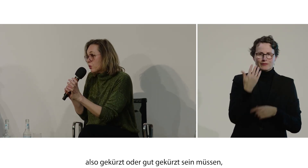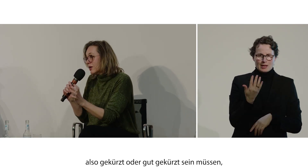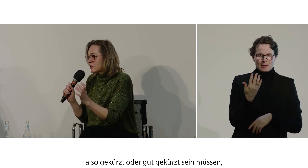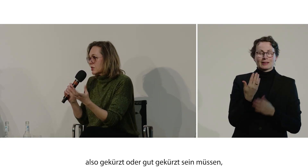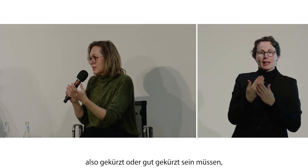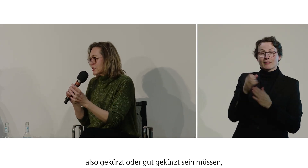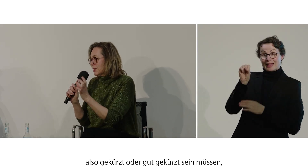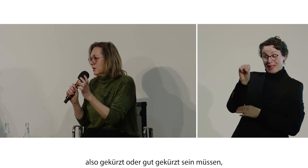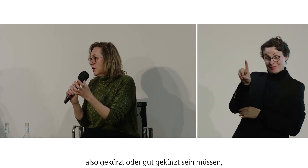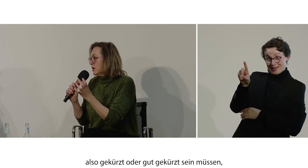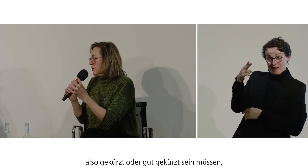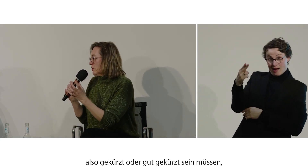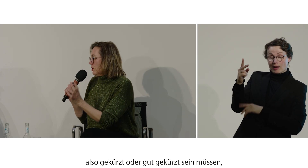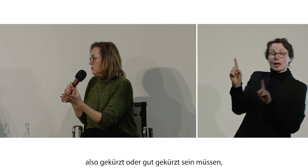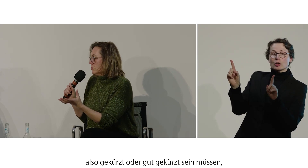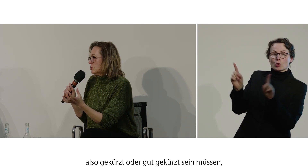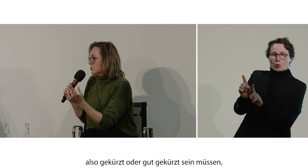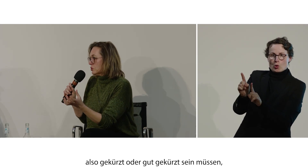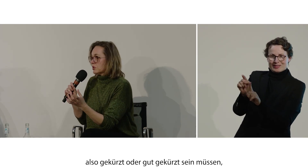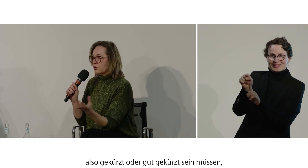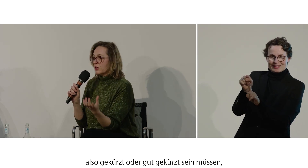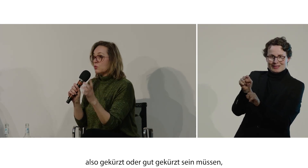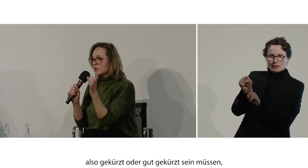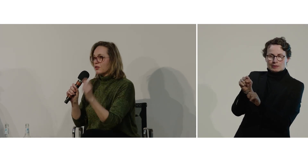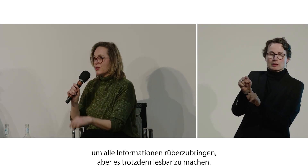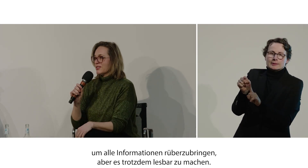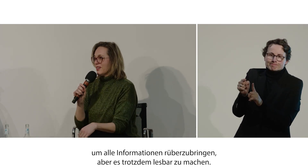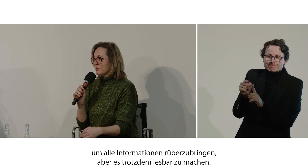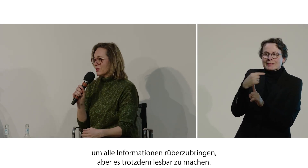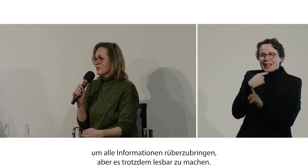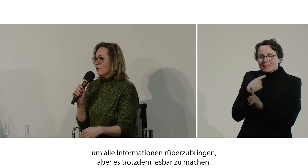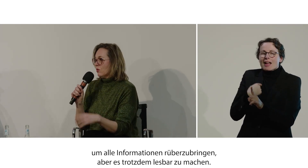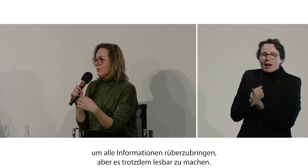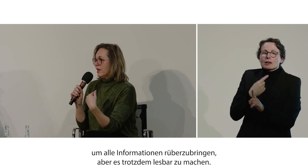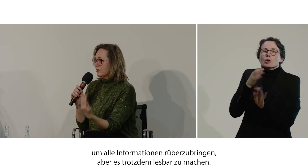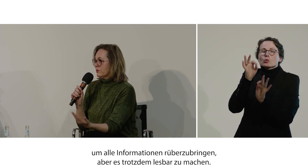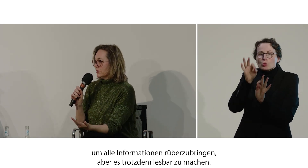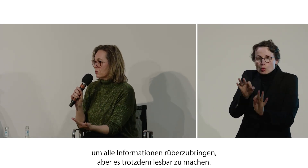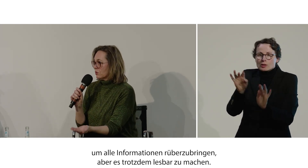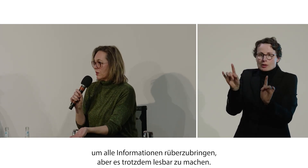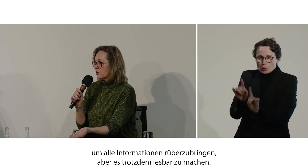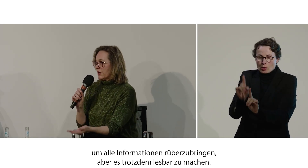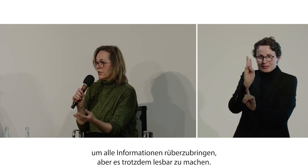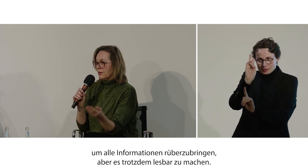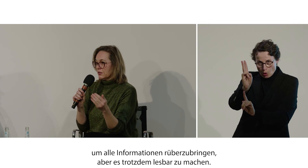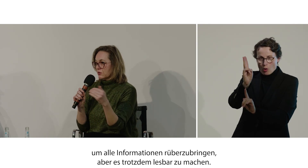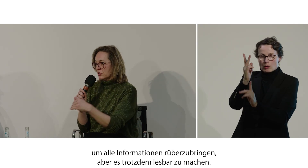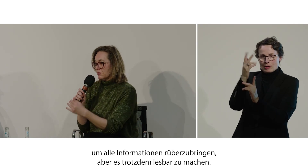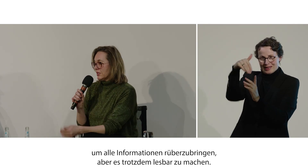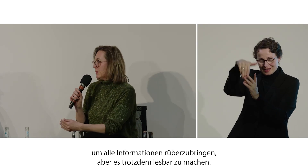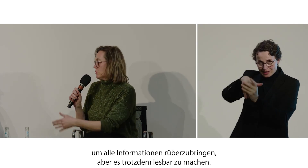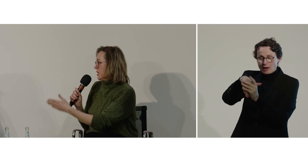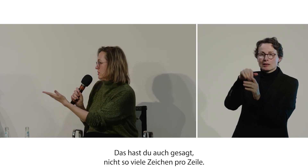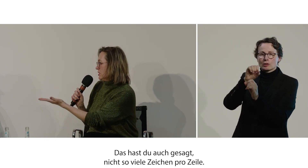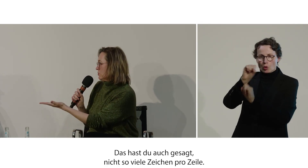gekürzt sein müssen, um alle Informationen rüberzubringen, aber es